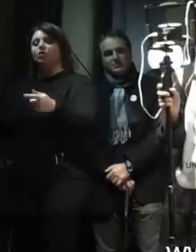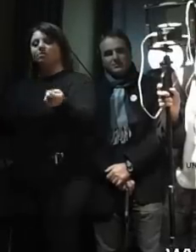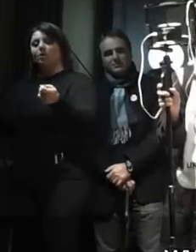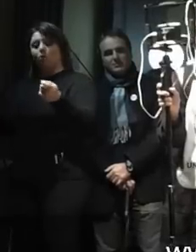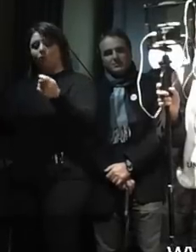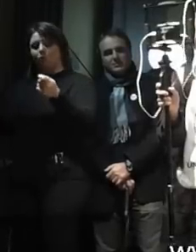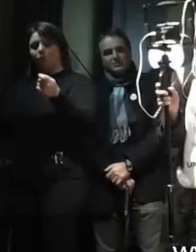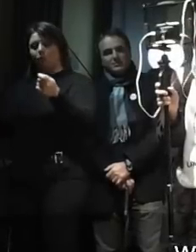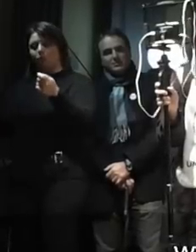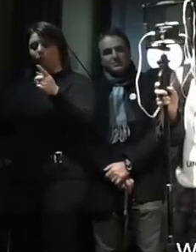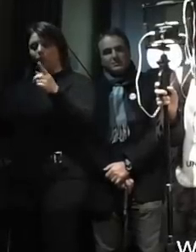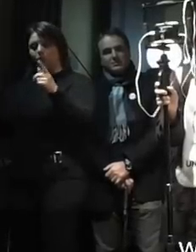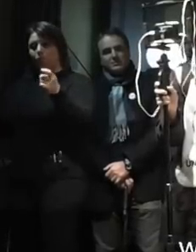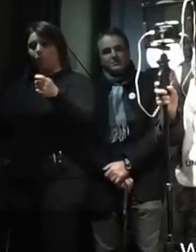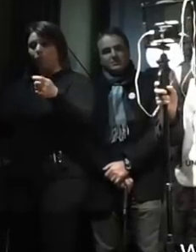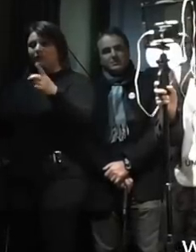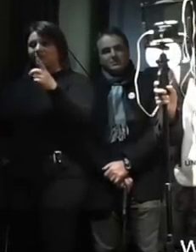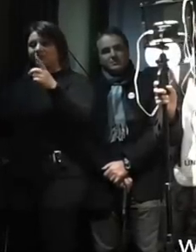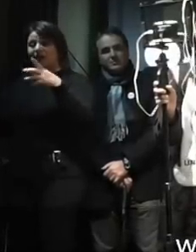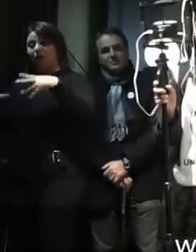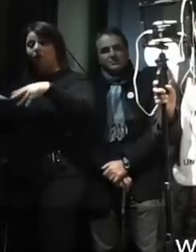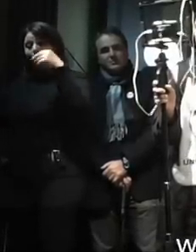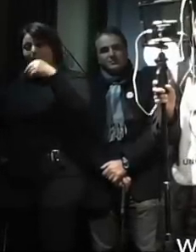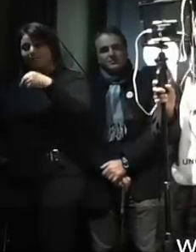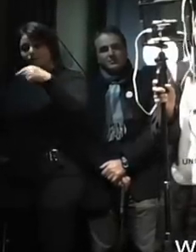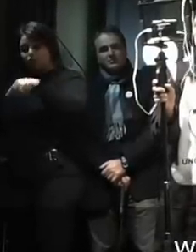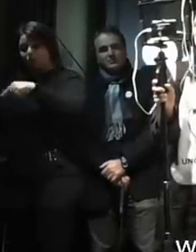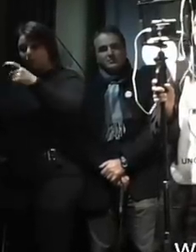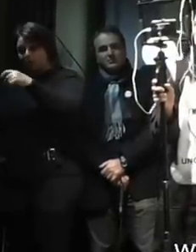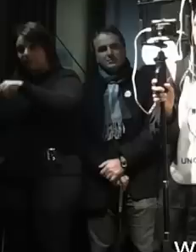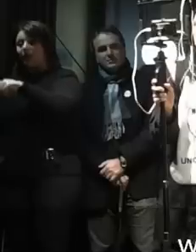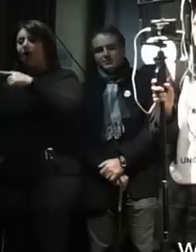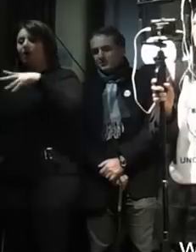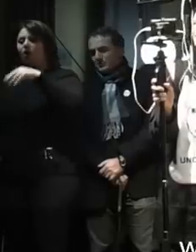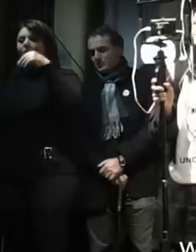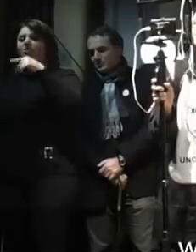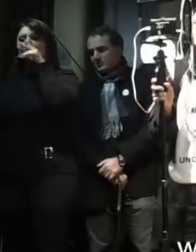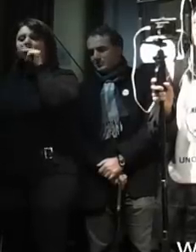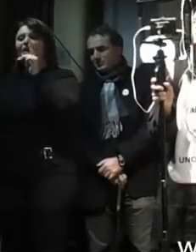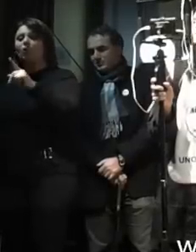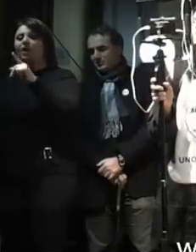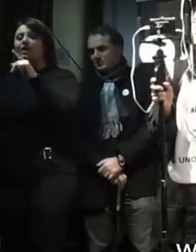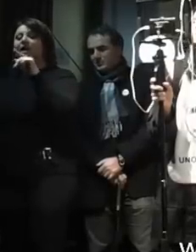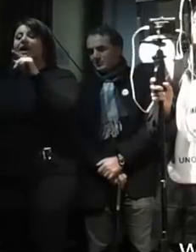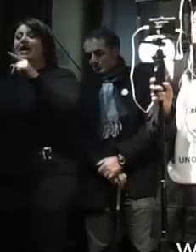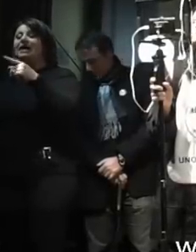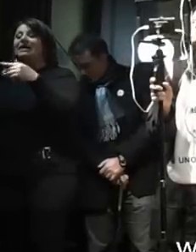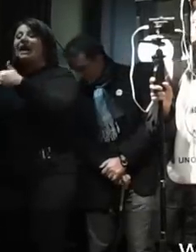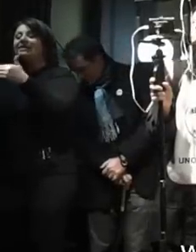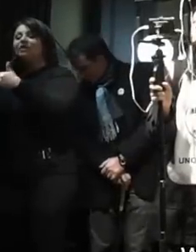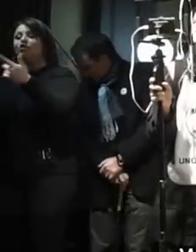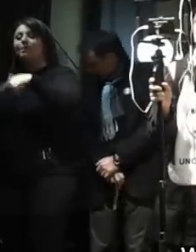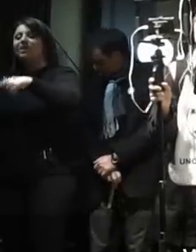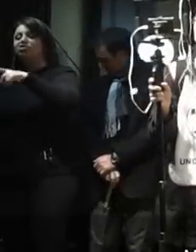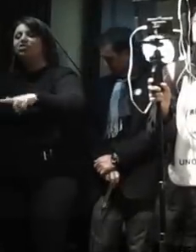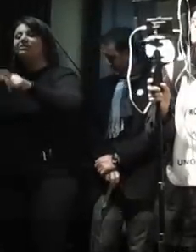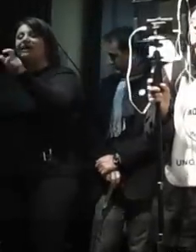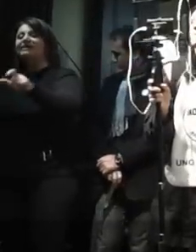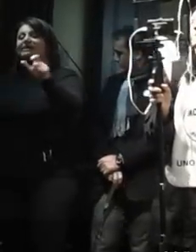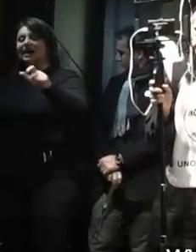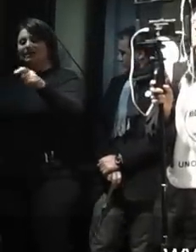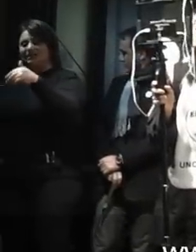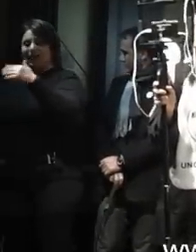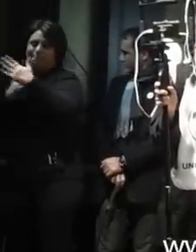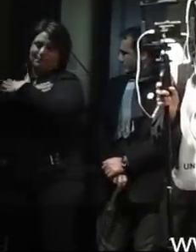da guitti, abbiamo messo al centro il reddito di cittadinanza. Guardate che ci vuole, ce l'ha tutta Europa,